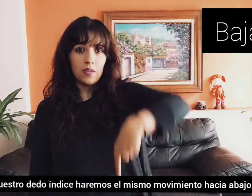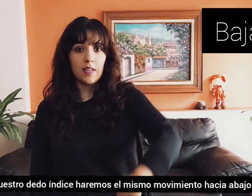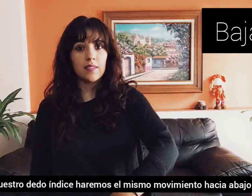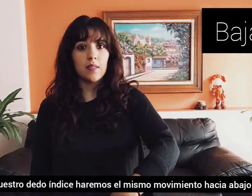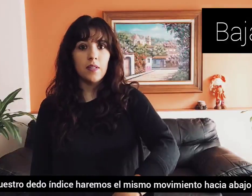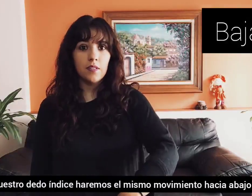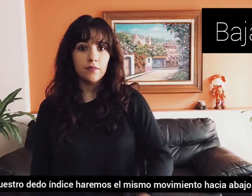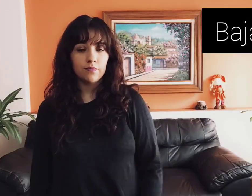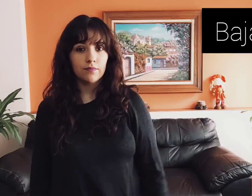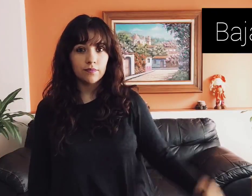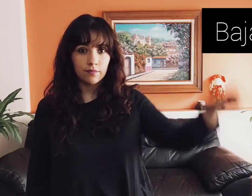hacia abajo.